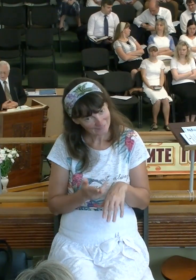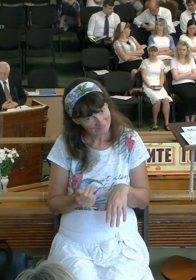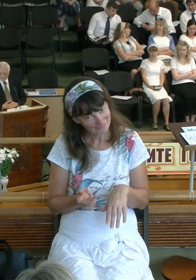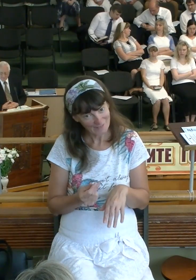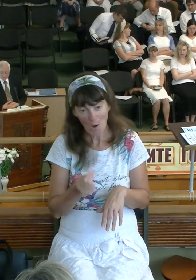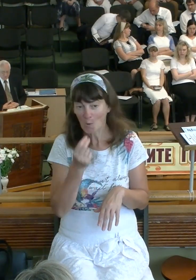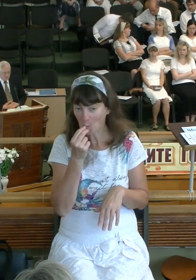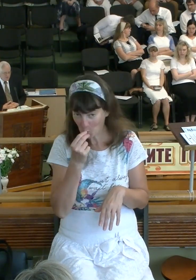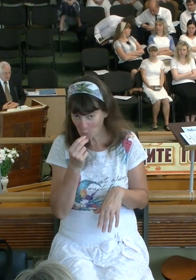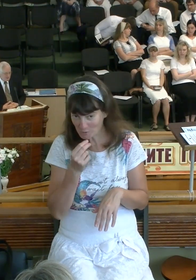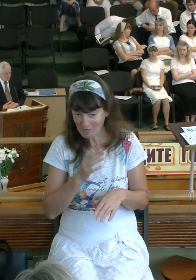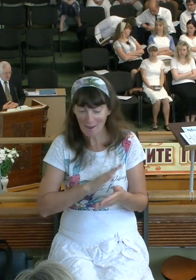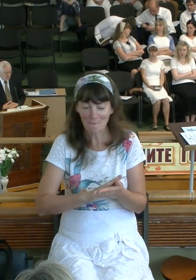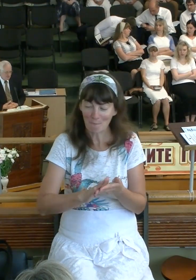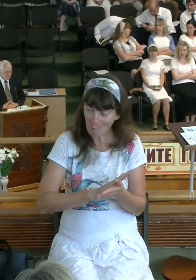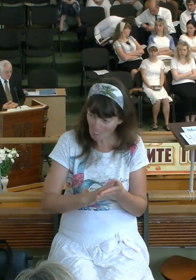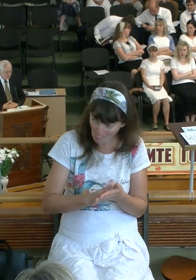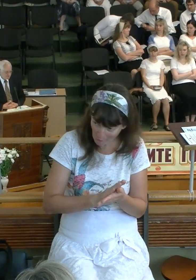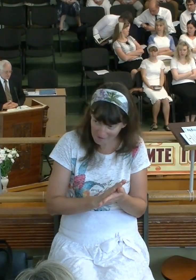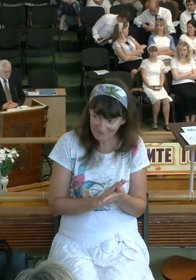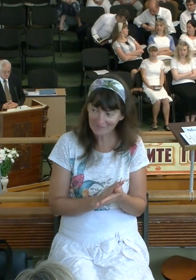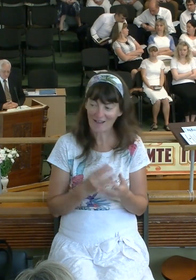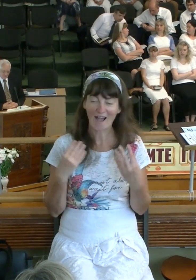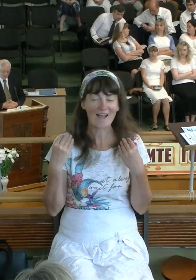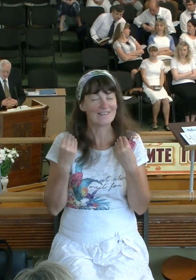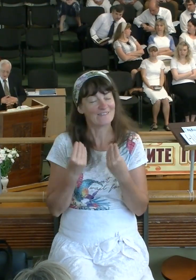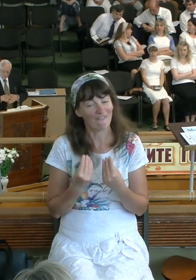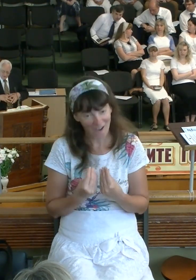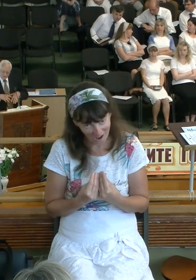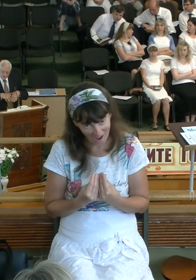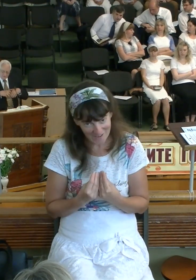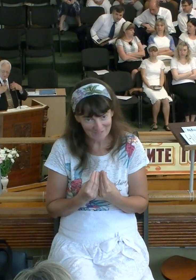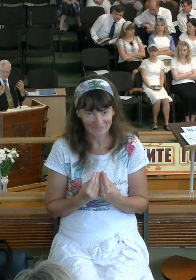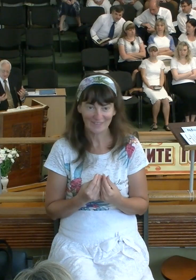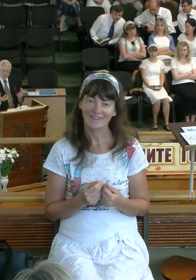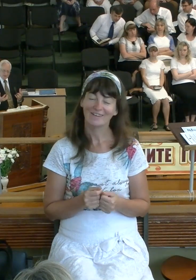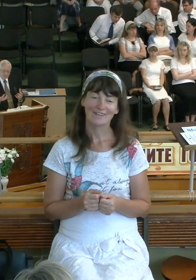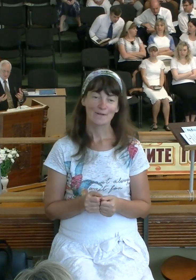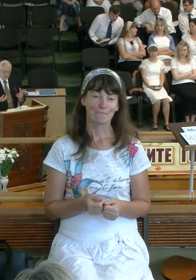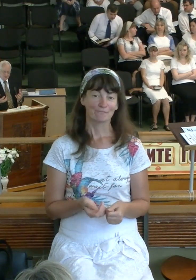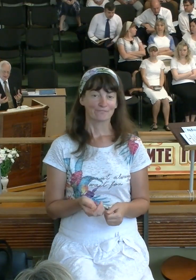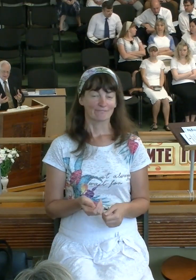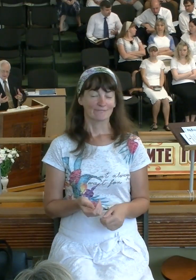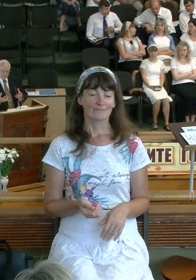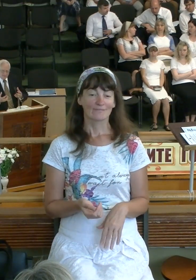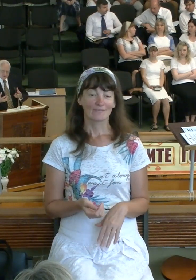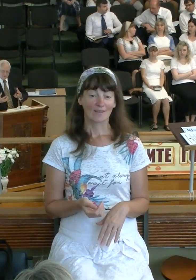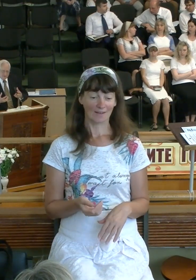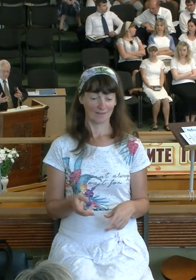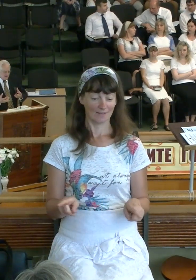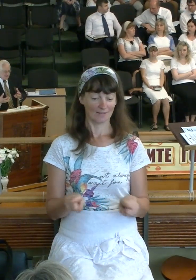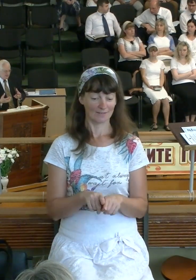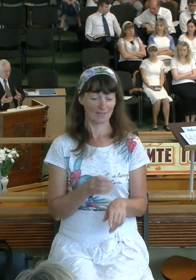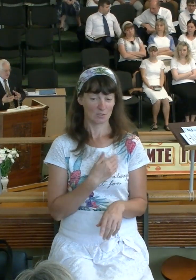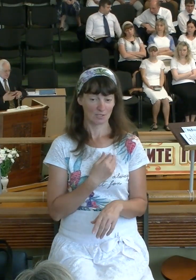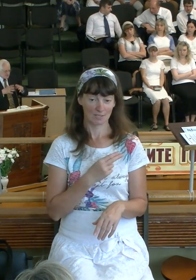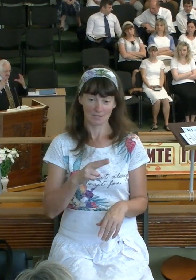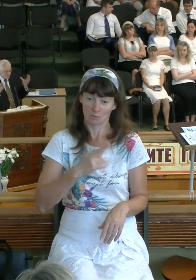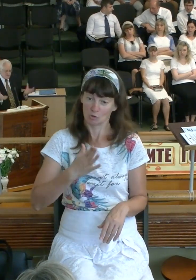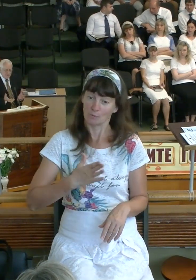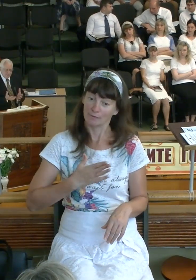Мы стараемся, мы трудимся для тела. Мы хотим иметь порядок в душе, чтобы у нас